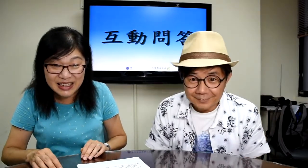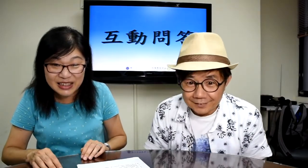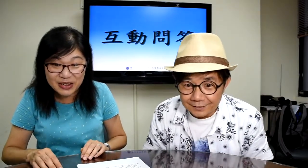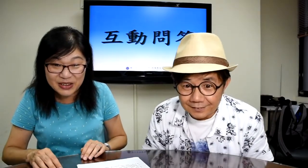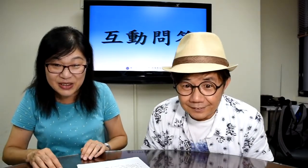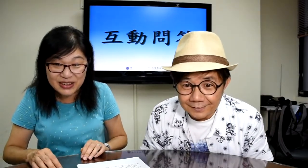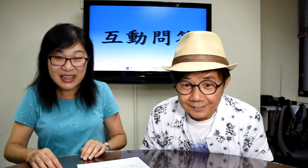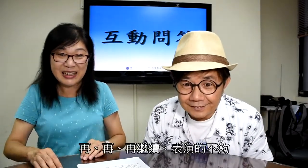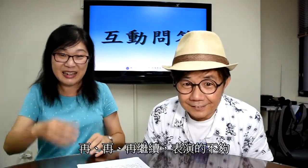有？好，